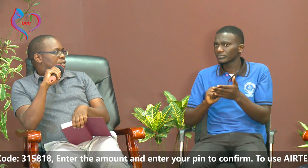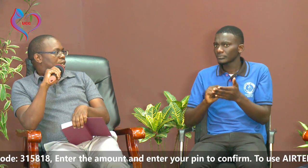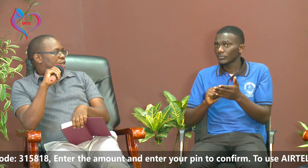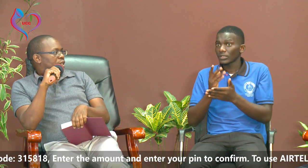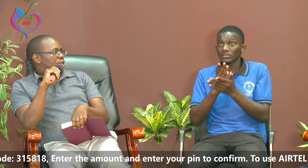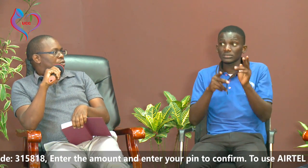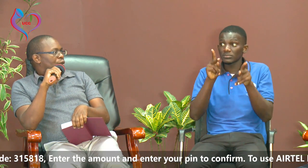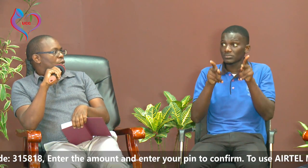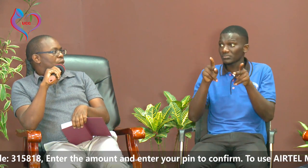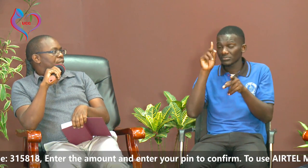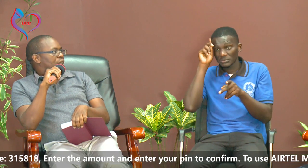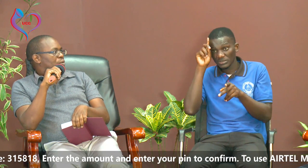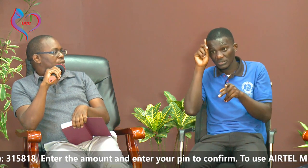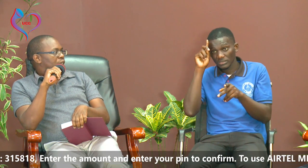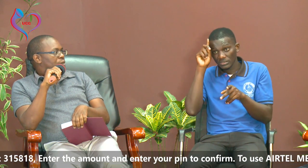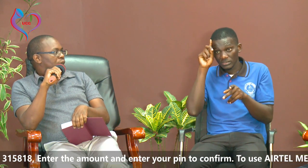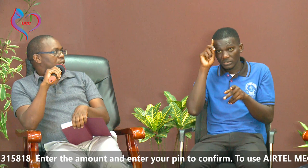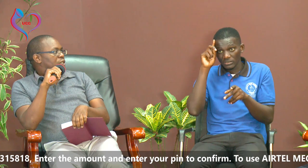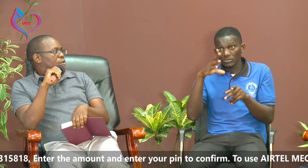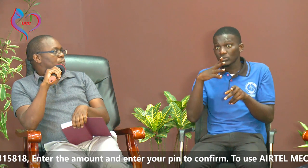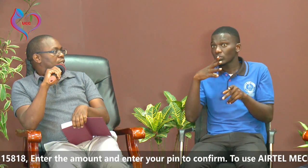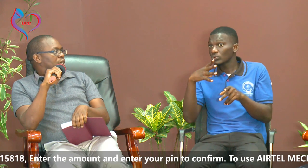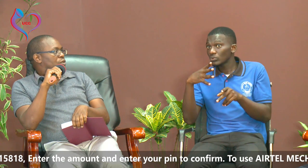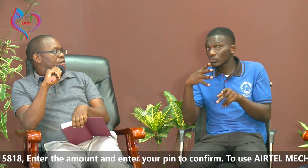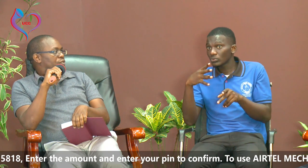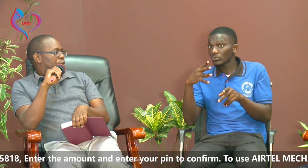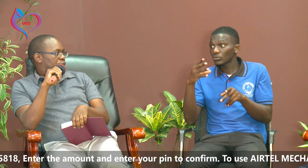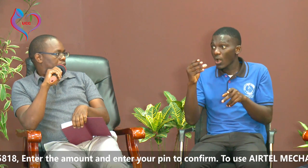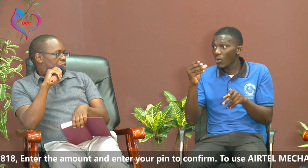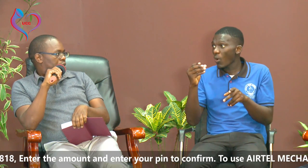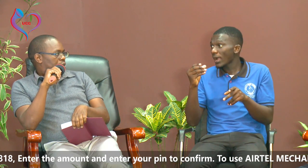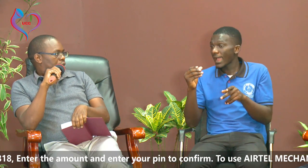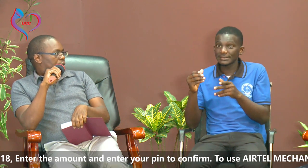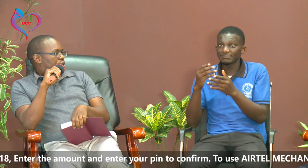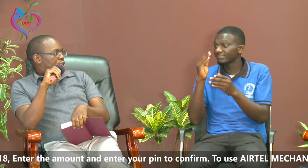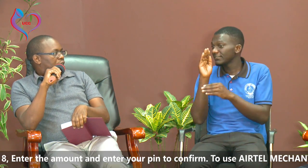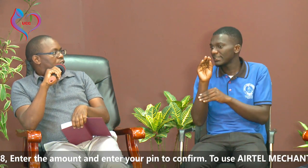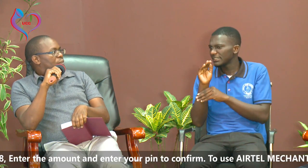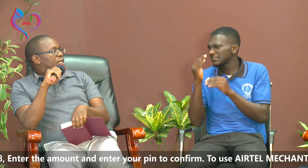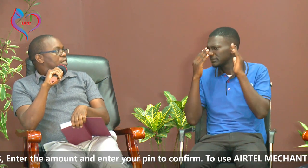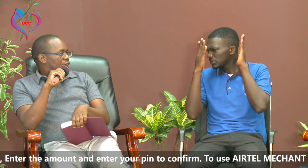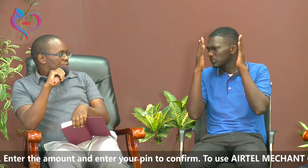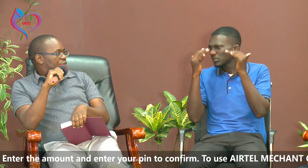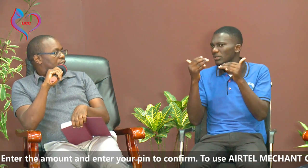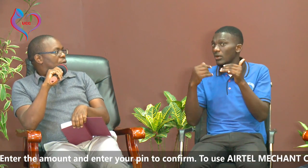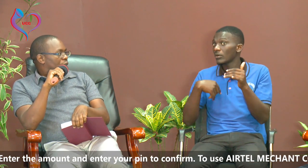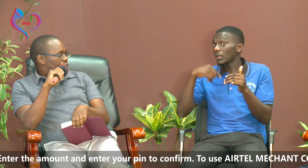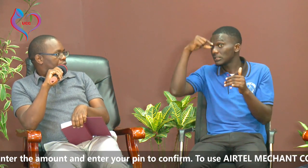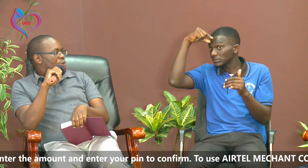abambalooza ne ajja kudduke omulabiriza amubuuza ebyo kati bwe tibwe tupassinga on information. Kati ekyo amagezi nagayiga kati nayo galondere